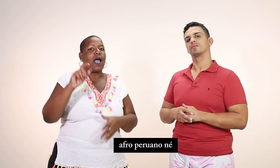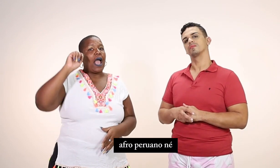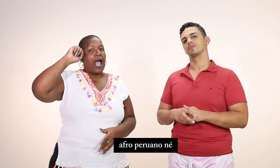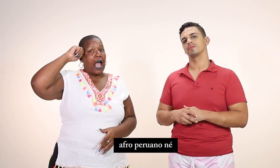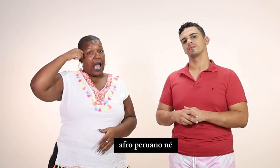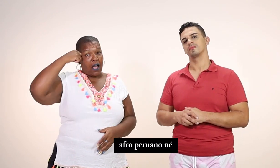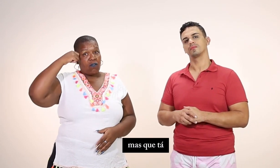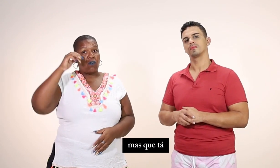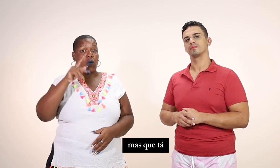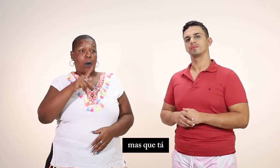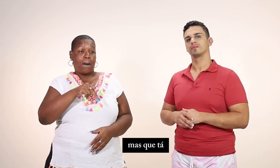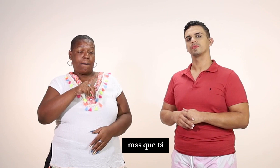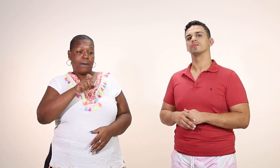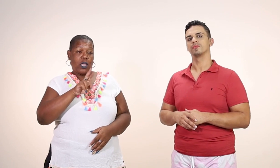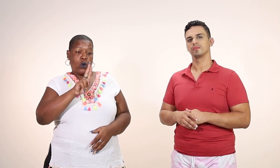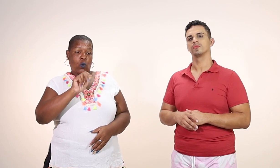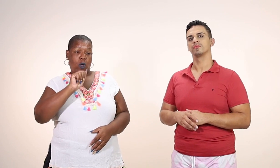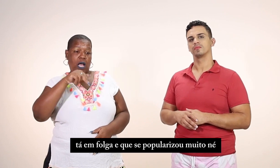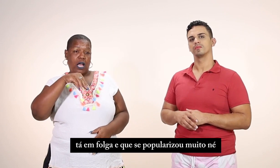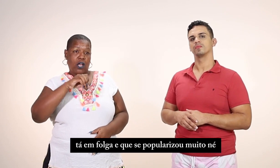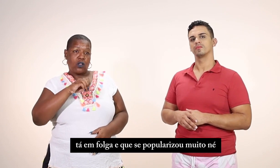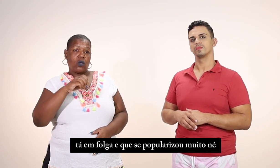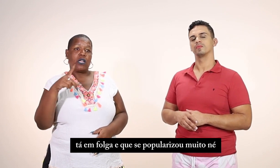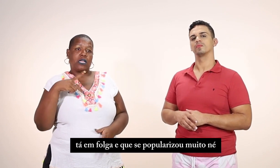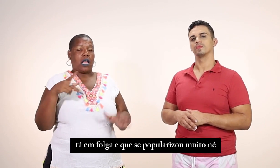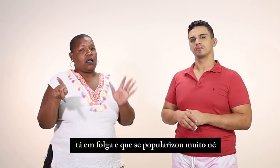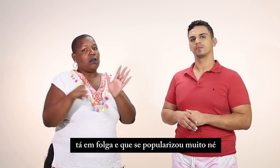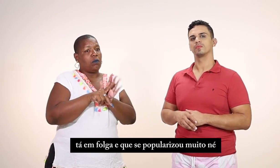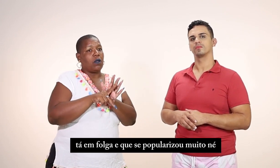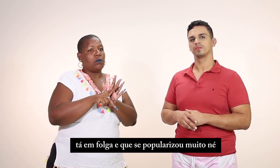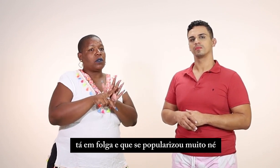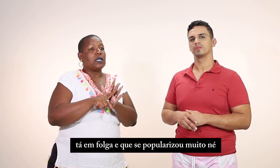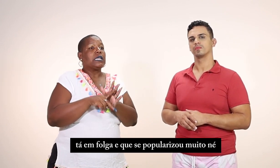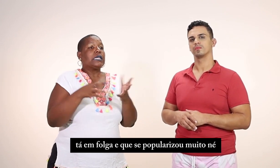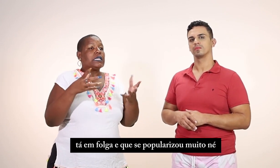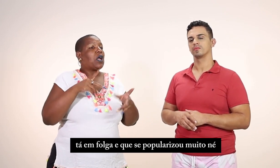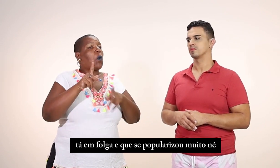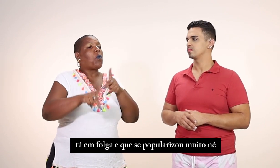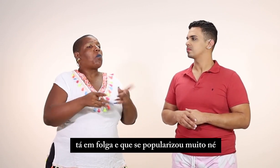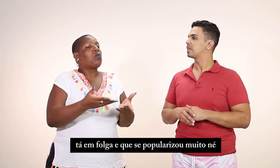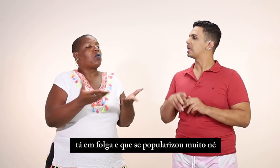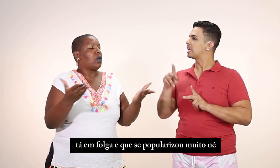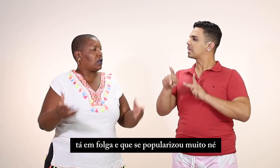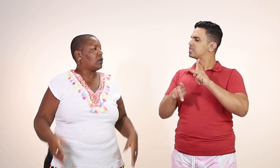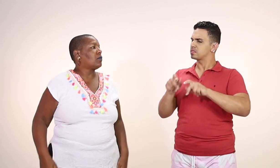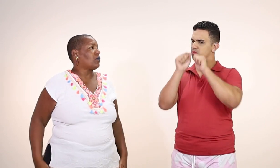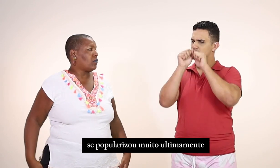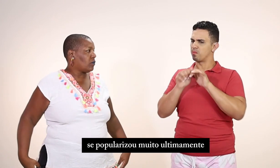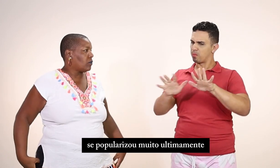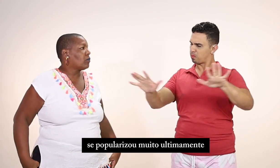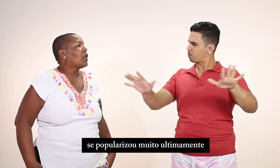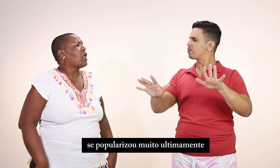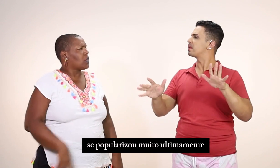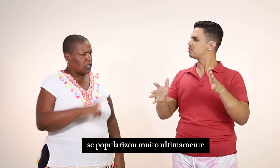afro-peruano, né, mas que está em voga, E que se instrumento muito popularizou utilizado, muito, né, ultimamente. se popularizou né? muito